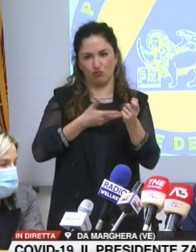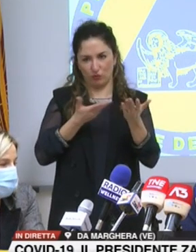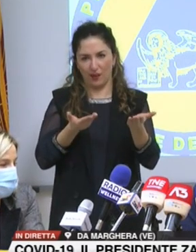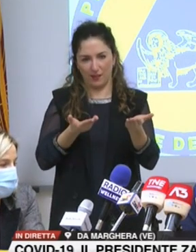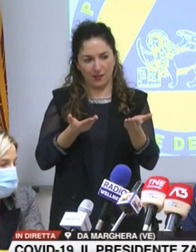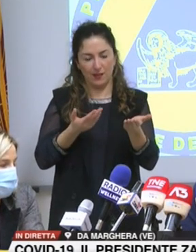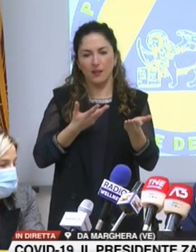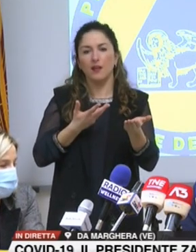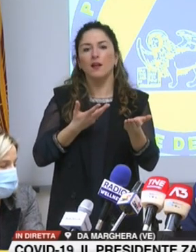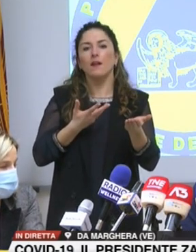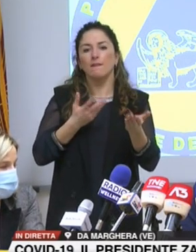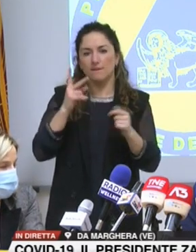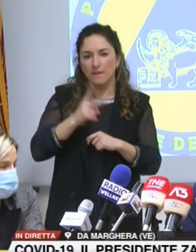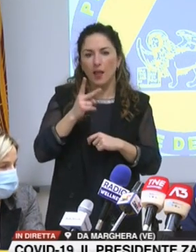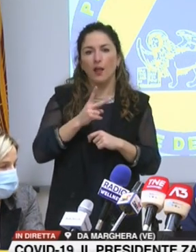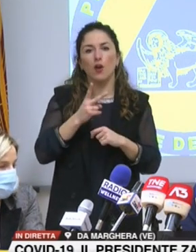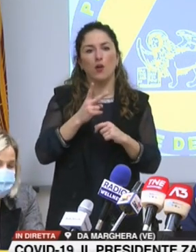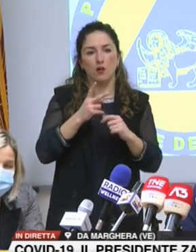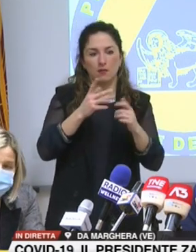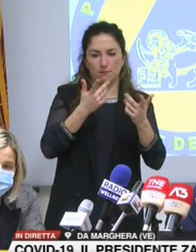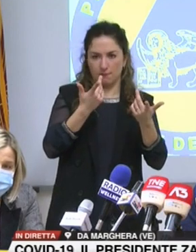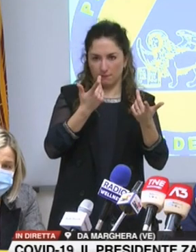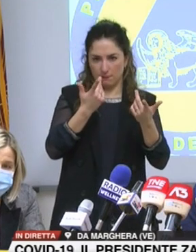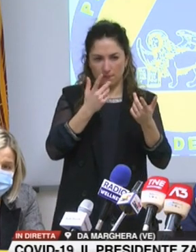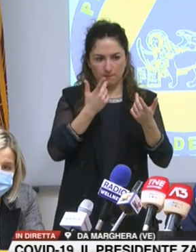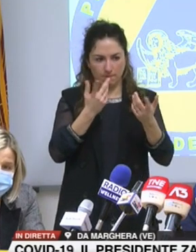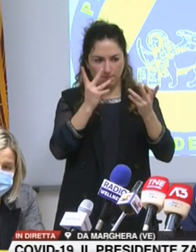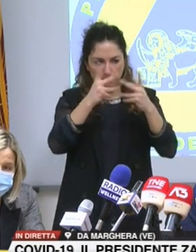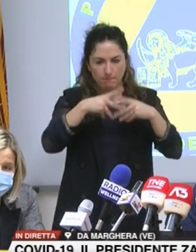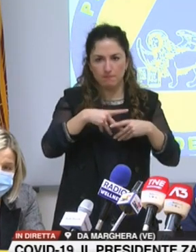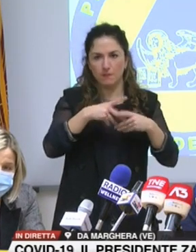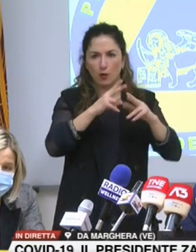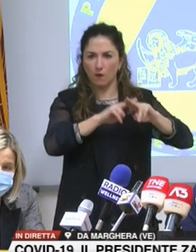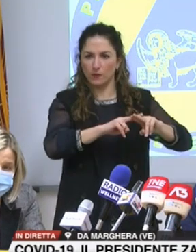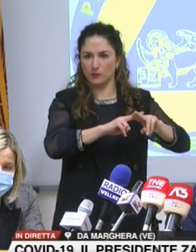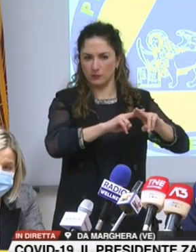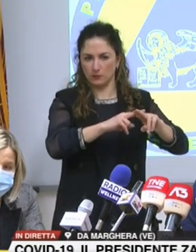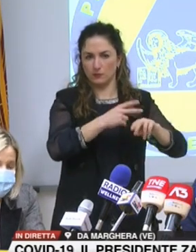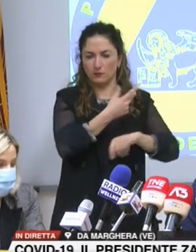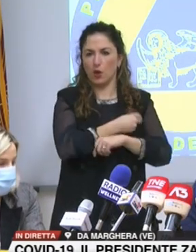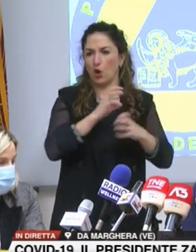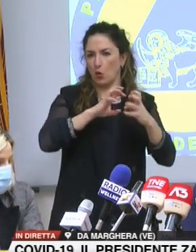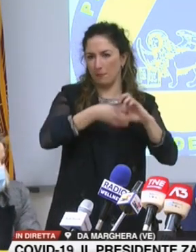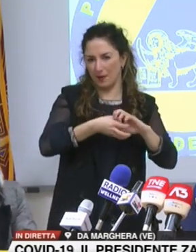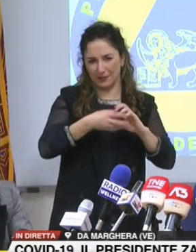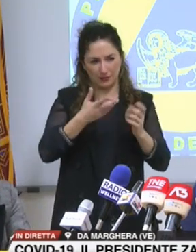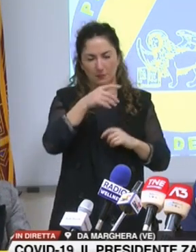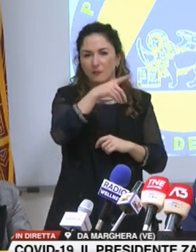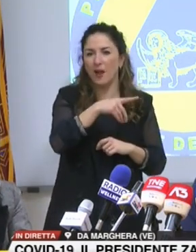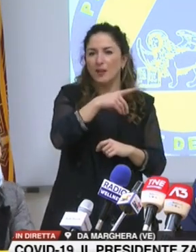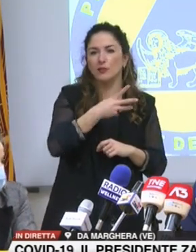vero che il meccanismo e la catena di conservazione del vaccino è particolarmente complessa rispetto ad altri, penso a Pfizer che ha